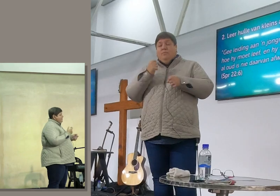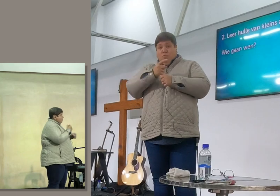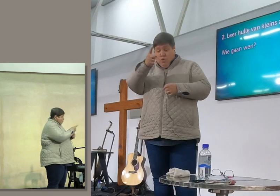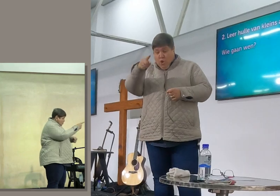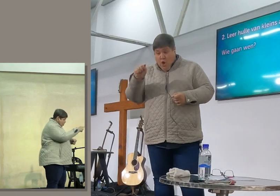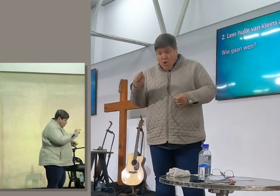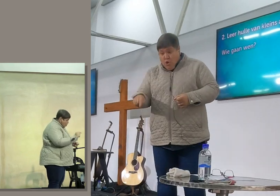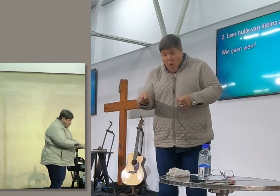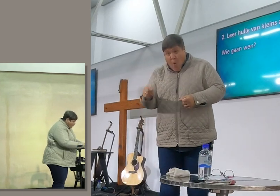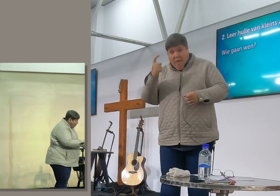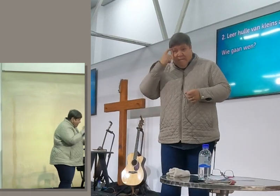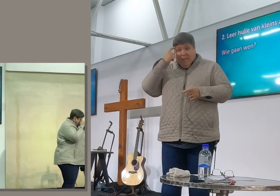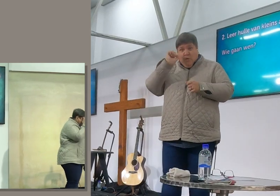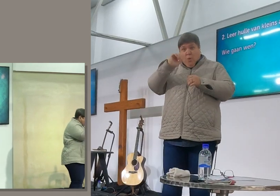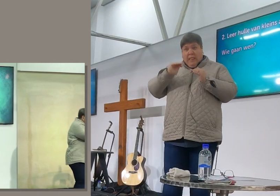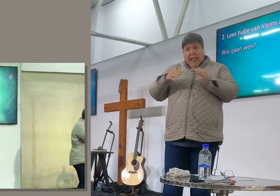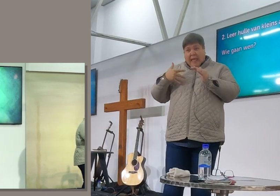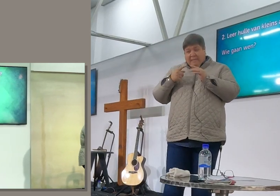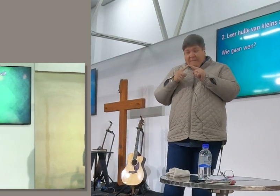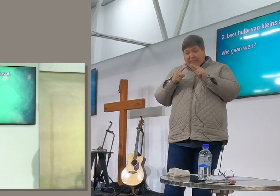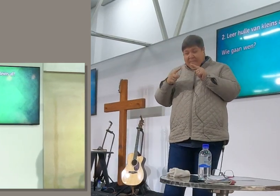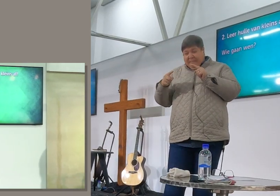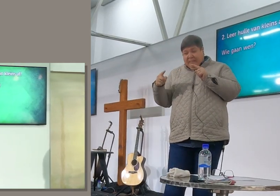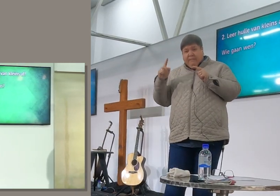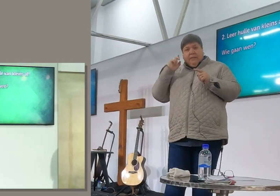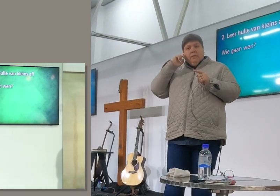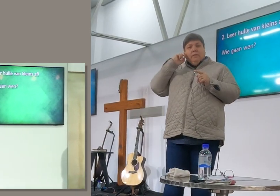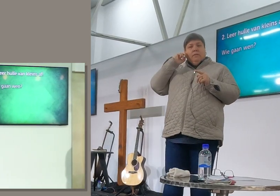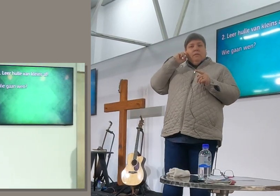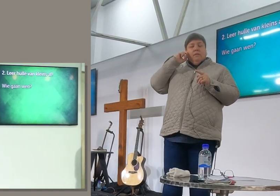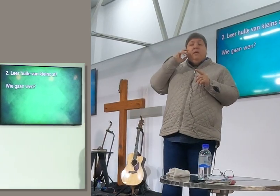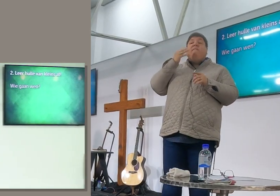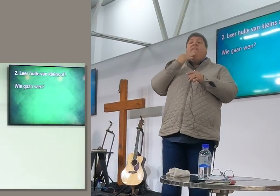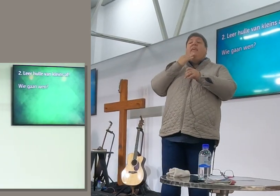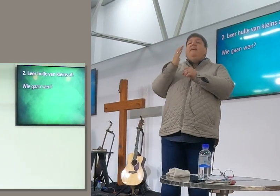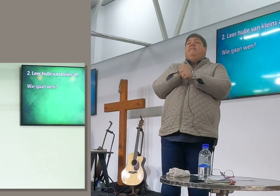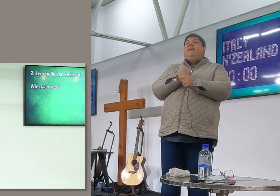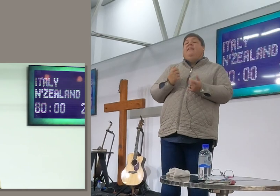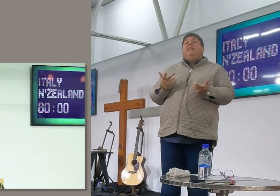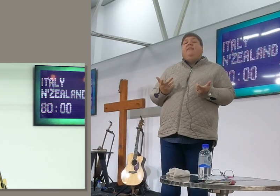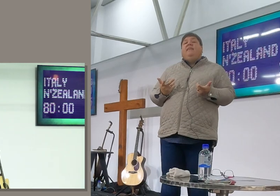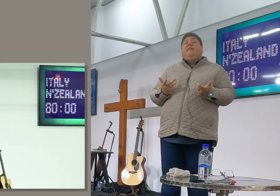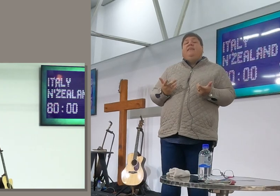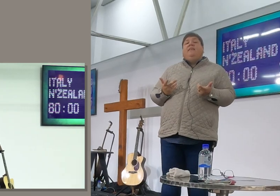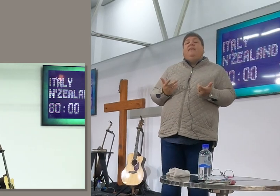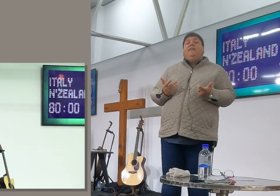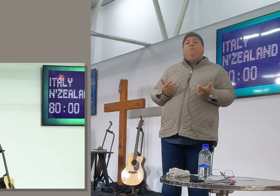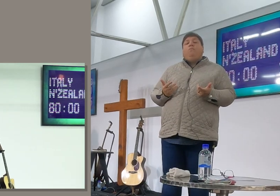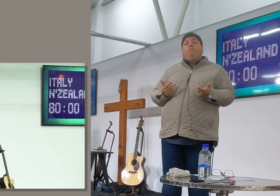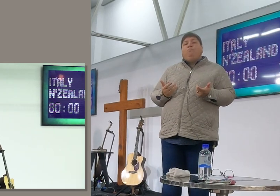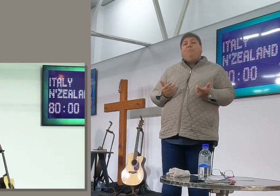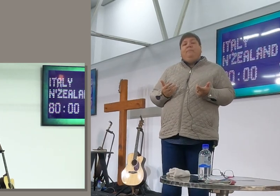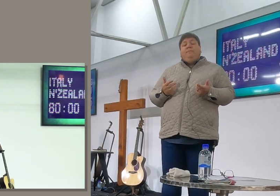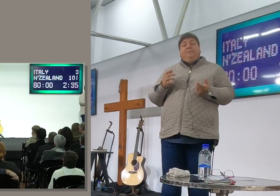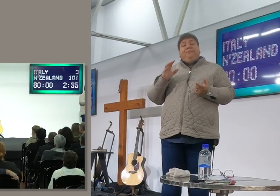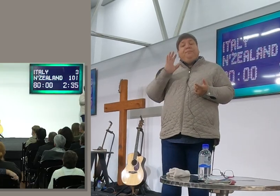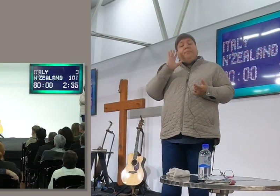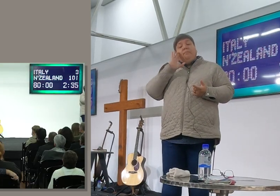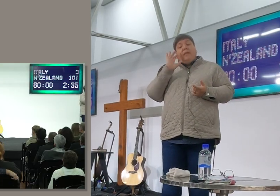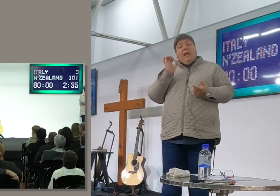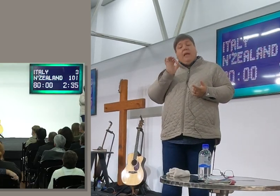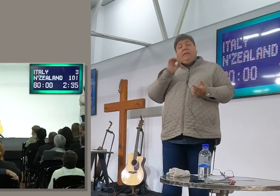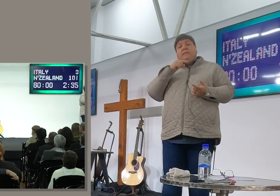my koersaanpassings te maak. So, die vraag is, wie gaan wen? Wie gaan wen hierso? Wie gaan wen? En daar's 'n Engelse